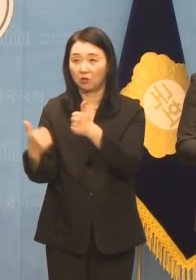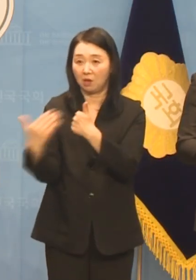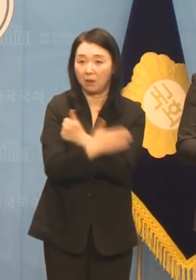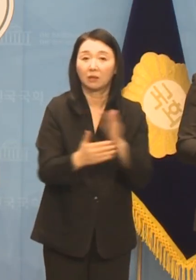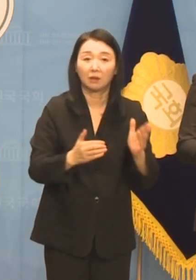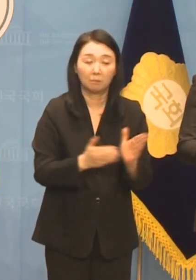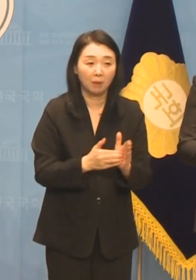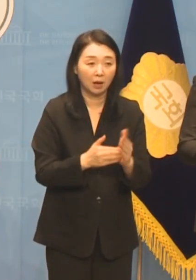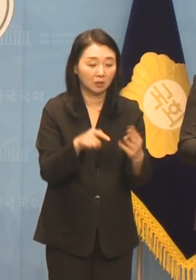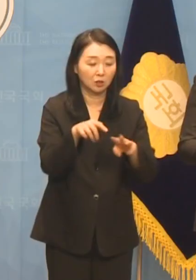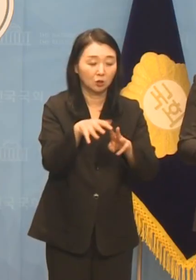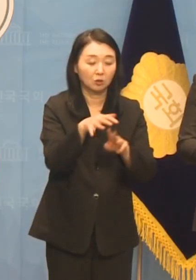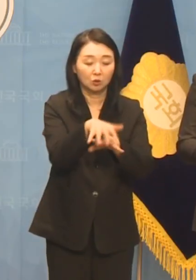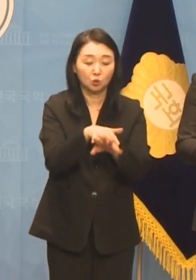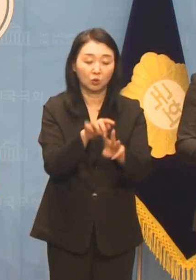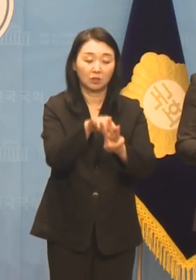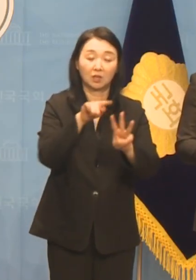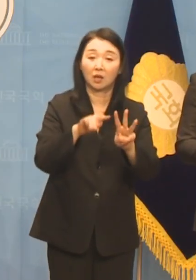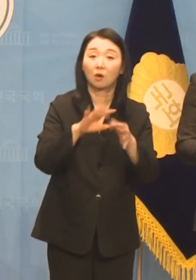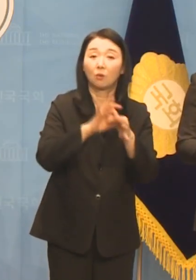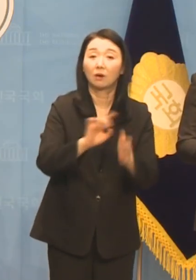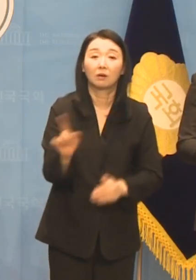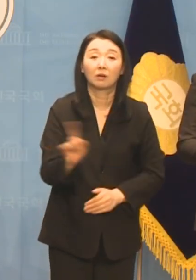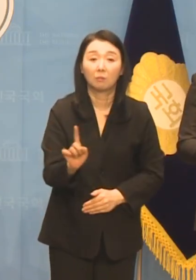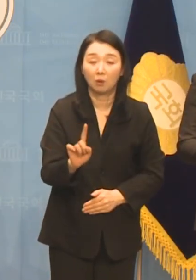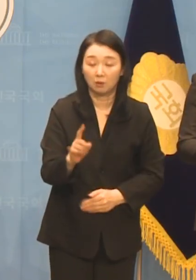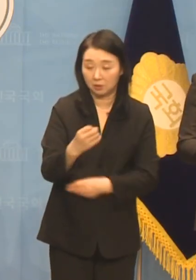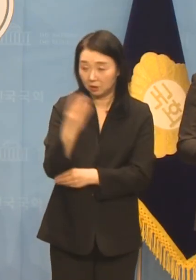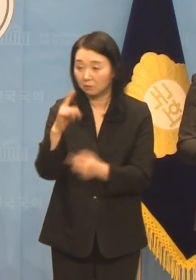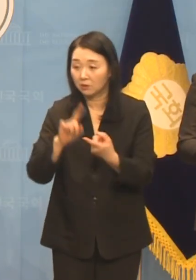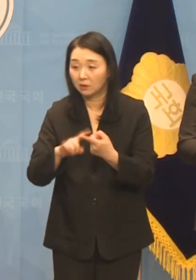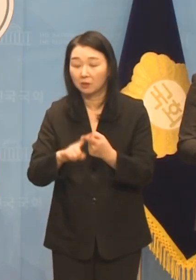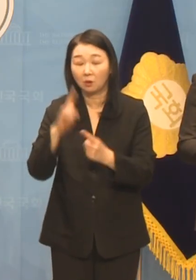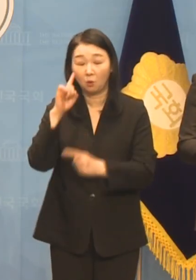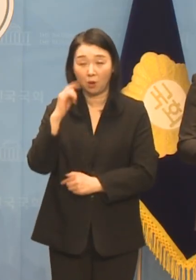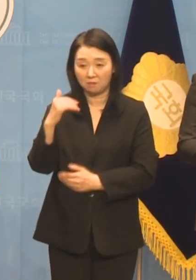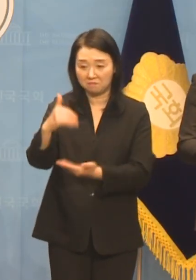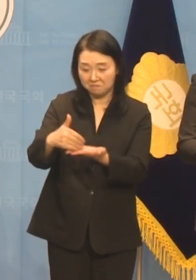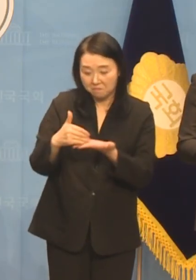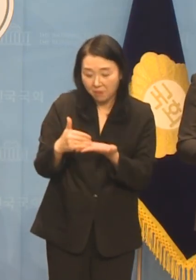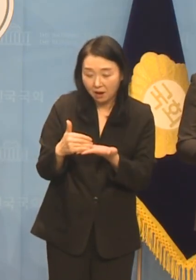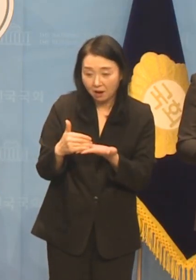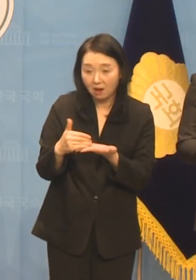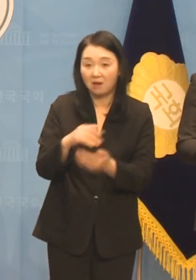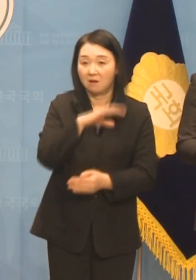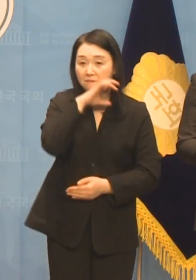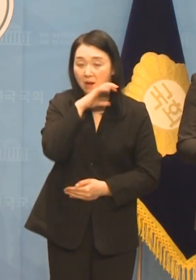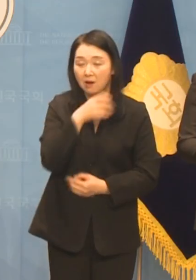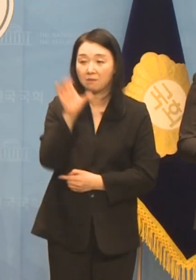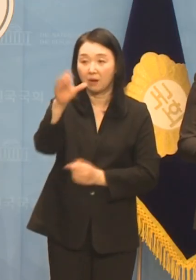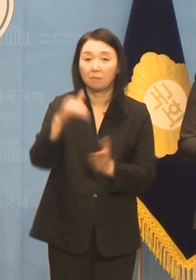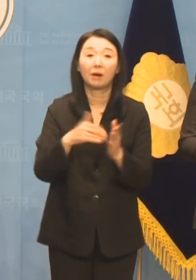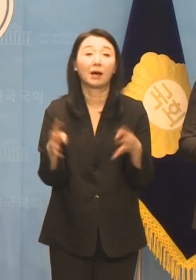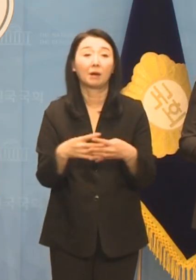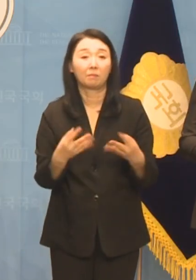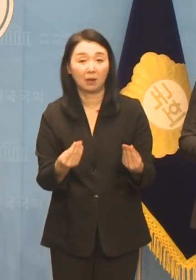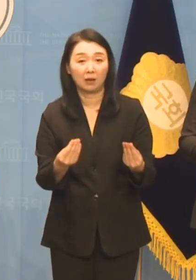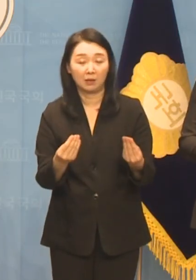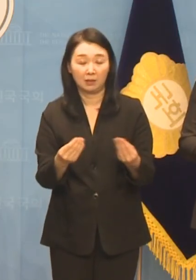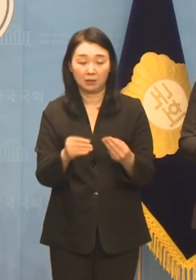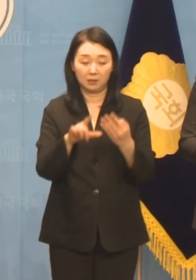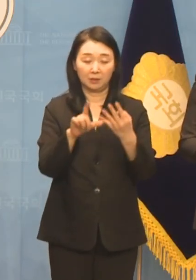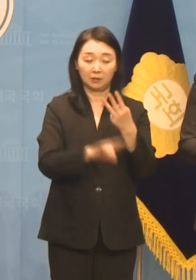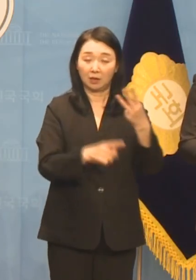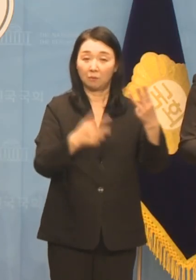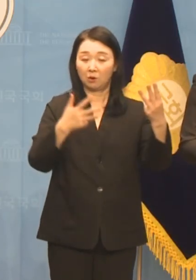조직은 무슨 특수관계인가? 기사에 대해서는 반론 보도를 게재하는 것으로 합의하였으며 3월